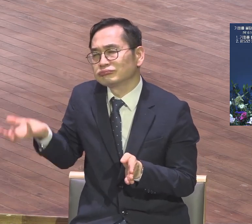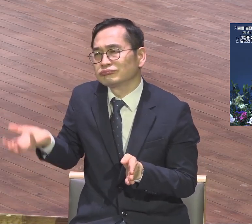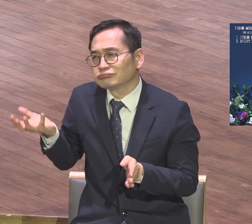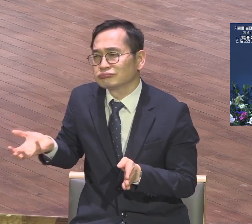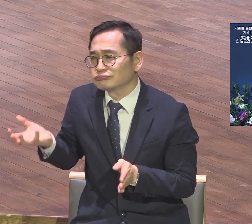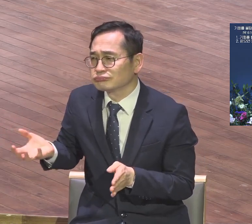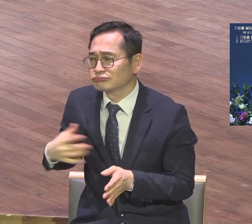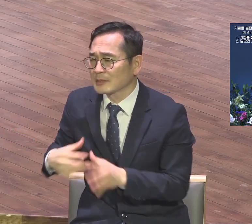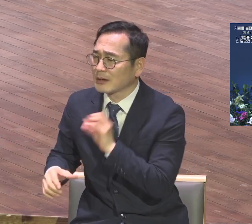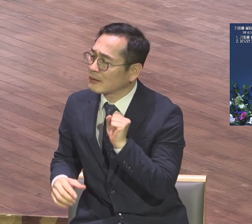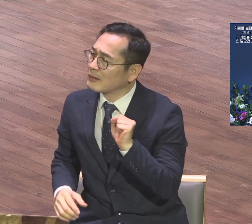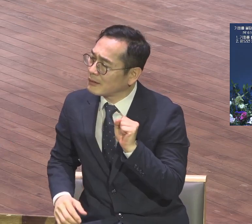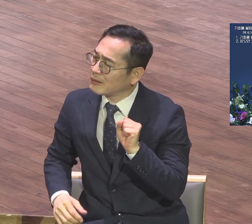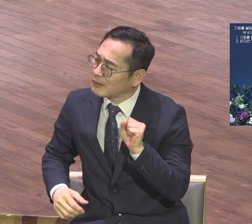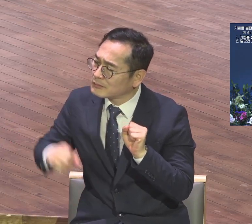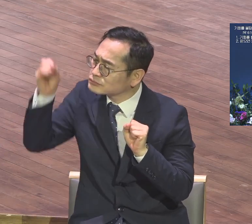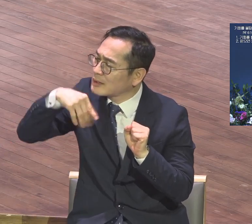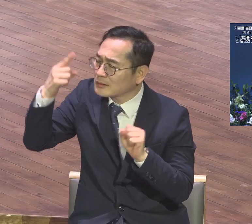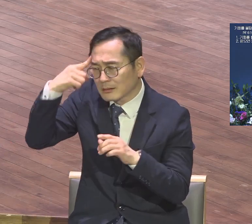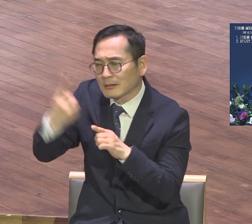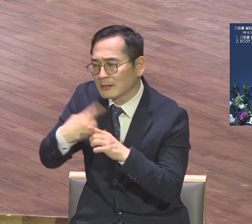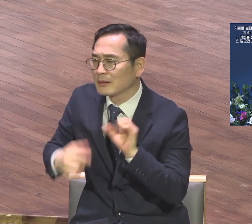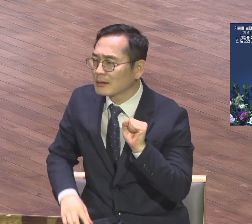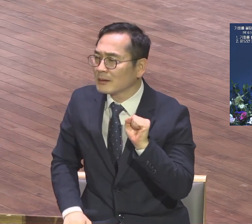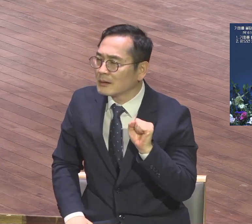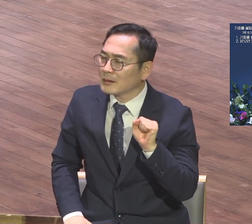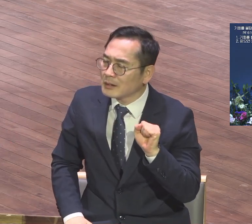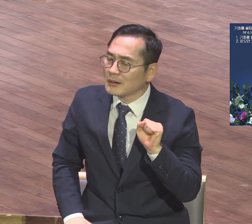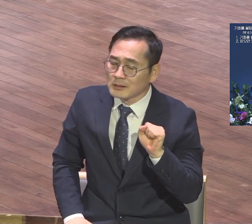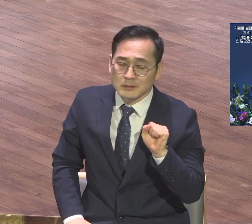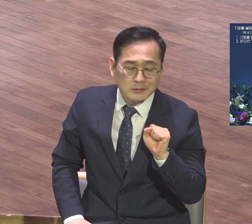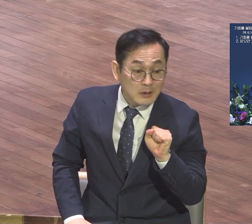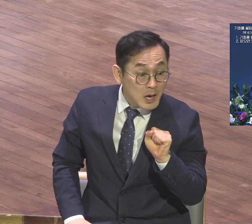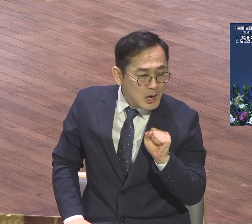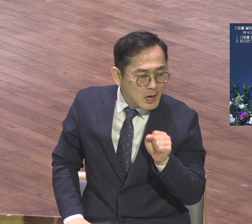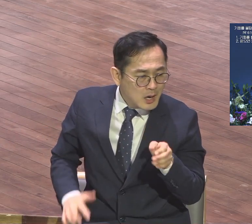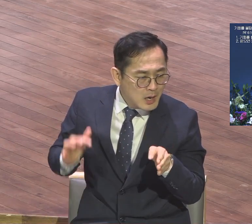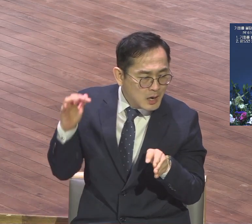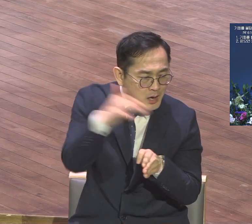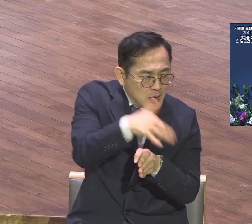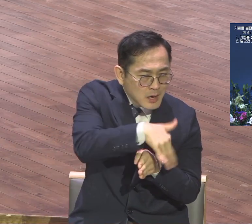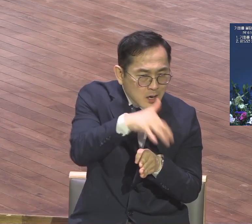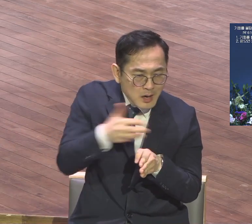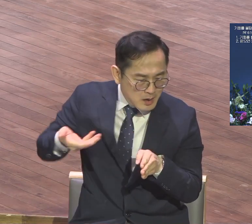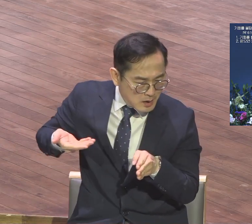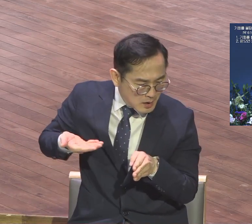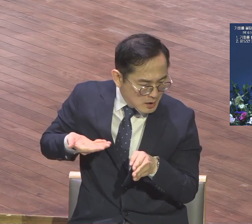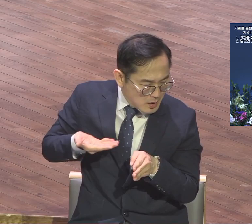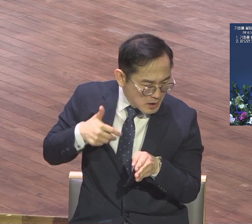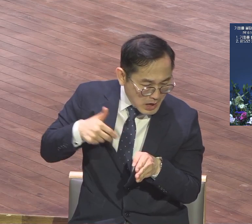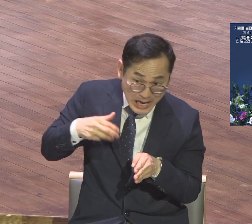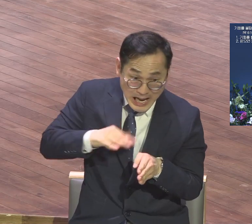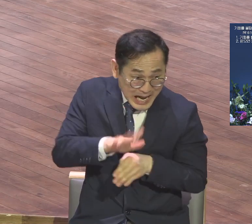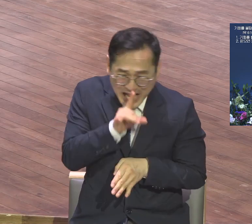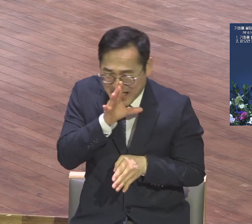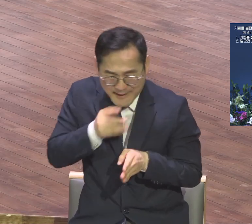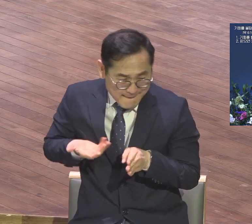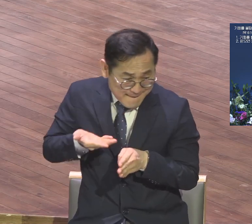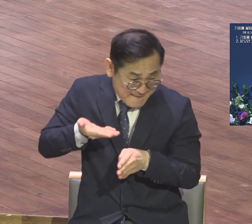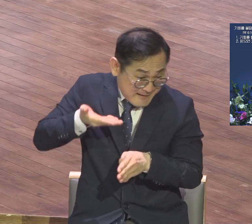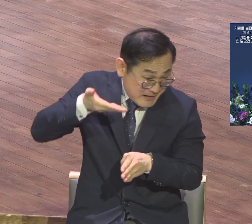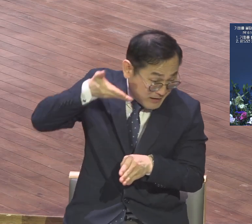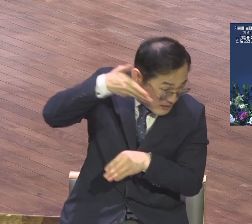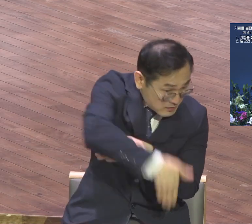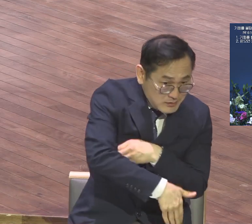막연하고 무의식적인 삶을 그렇게 살아가다가 어느 날 갑자기 물살이 빨라지면서 요동치는 소리에